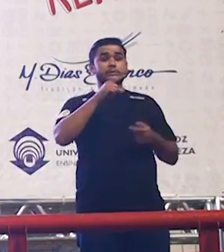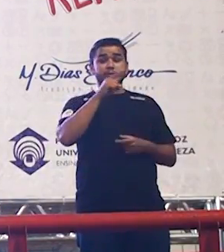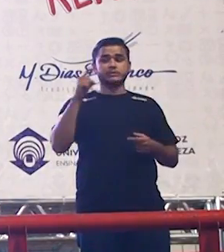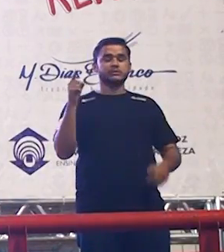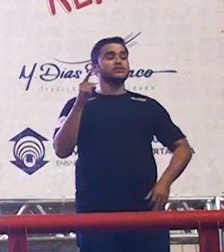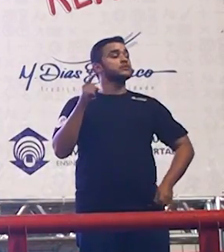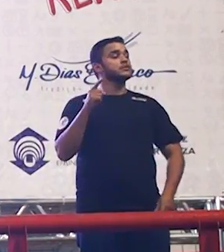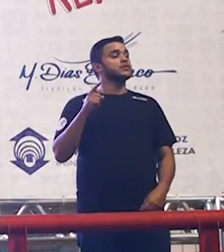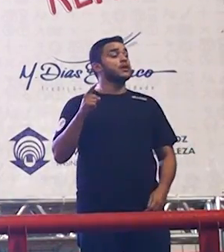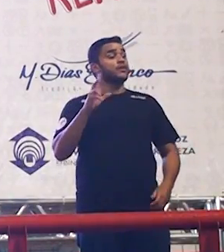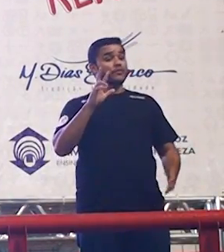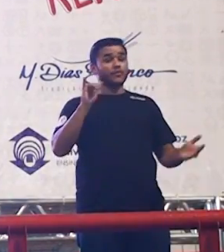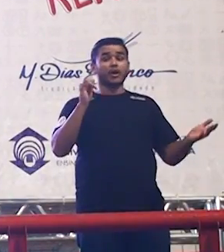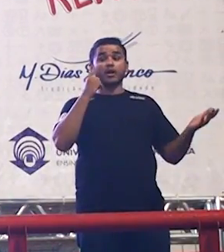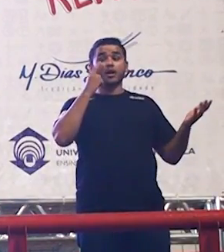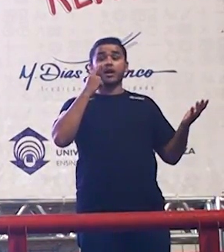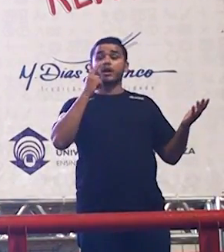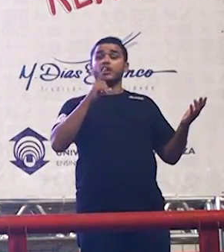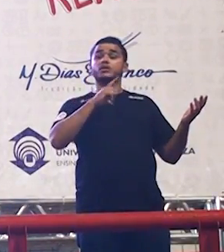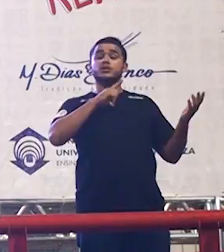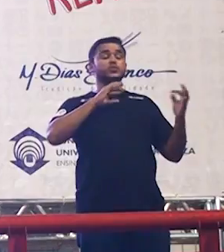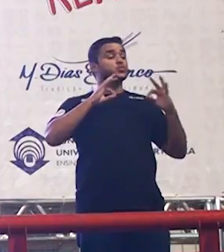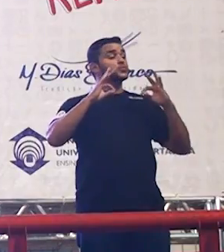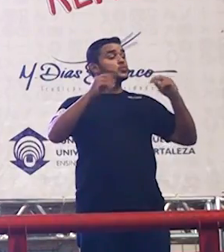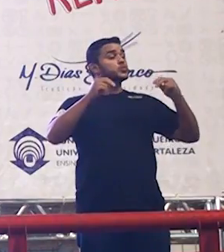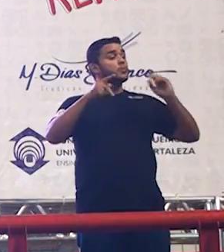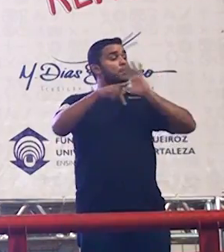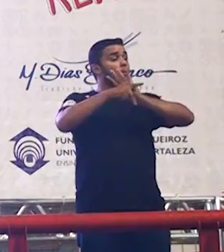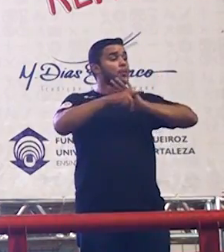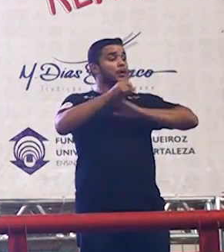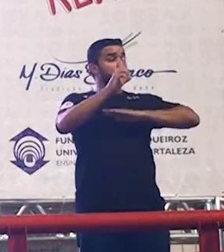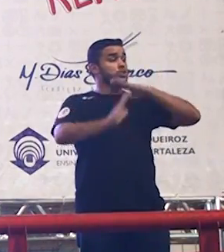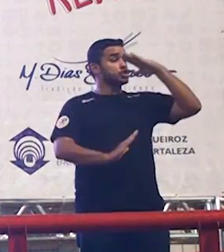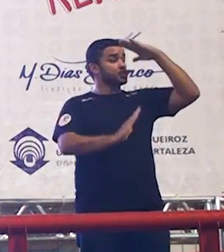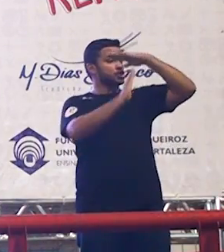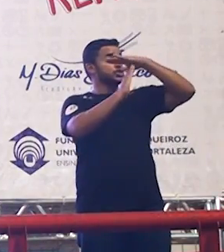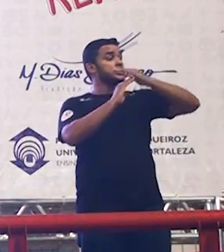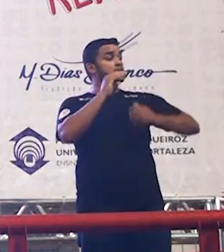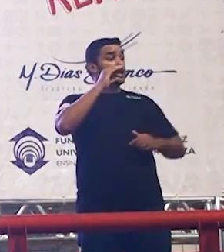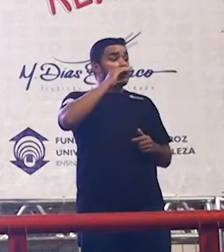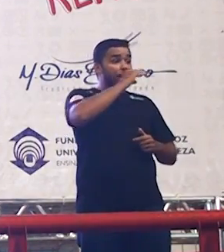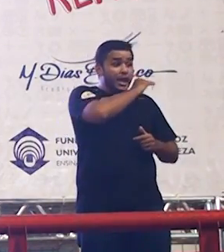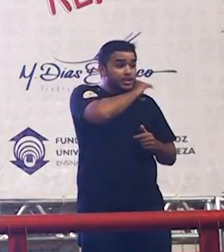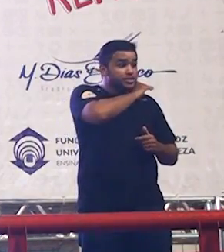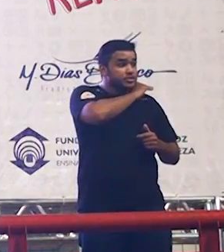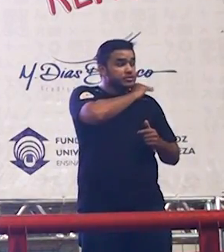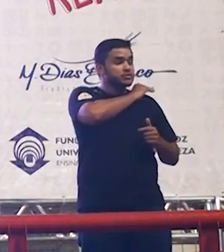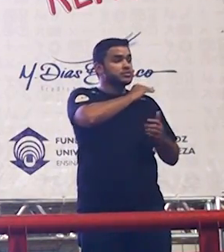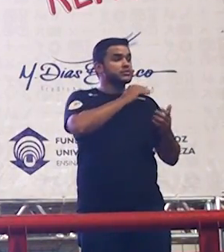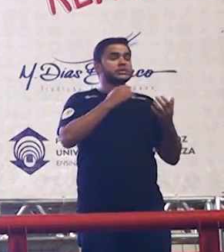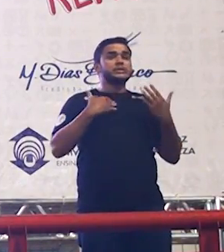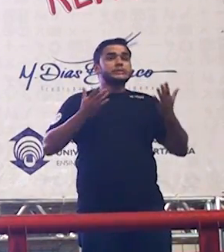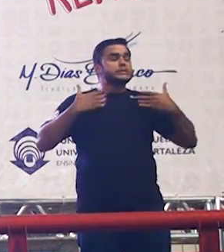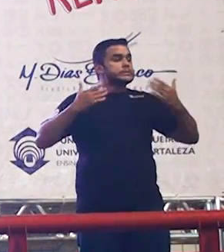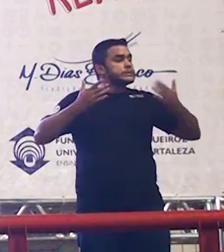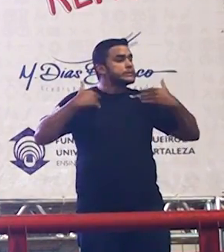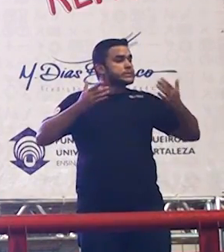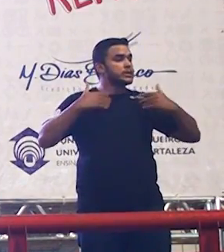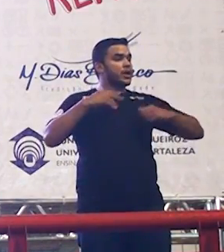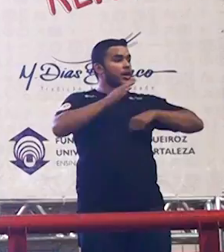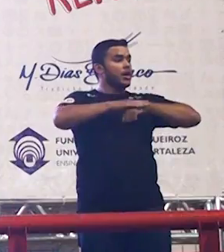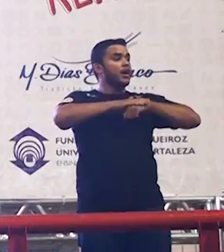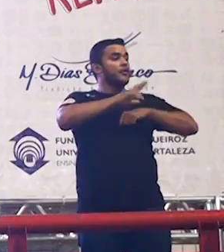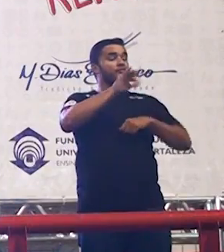região, mais alto é o ponto de saturação. Guardou? Quanto mais quente for